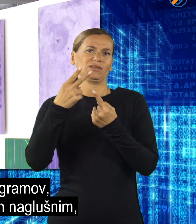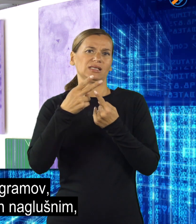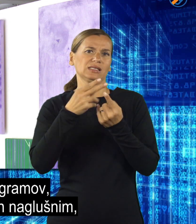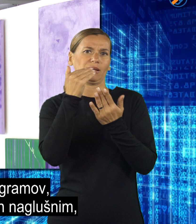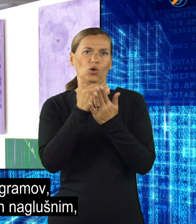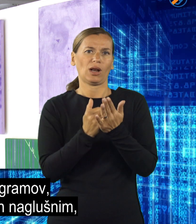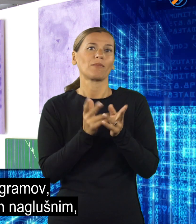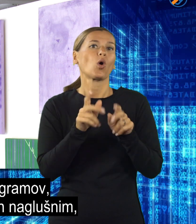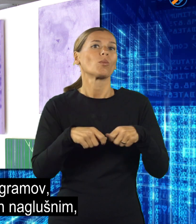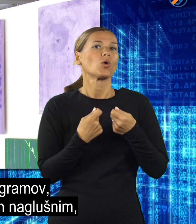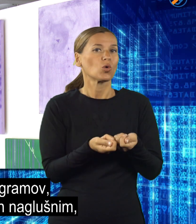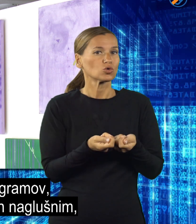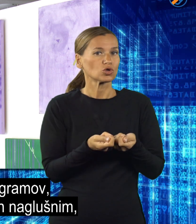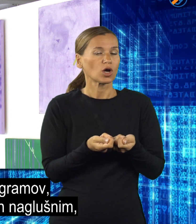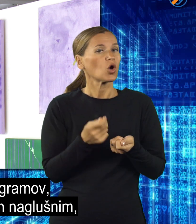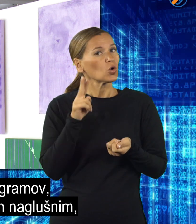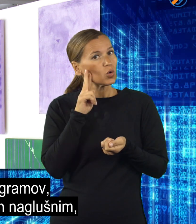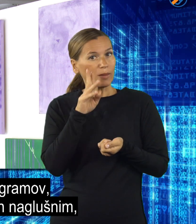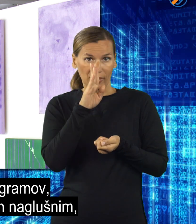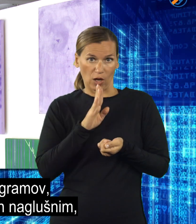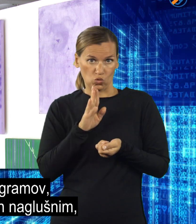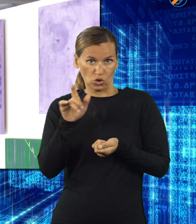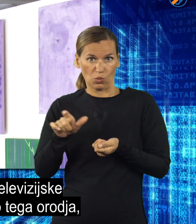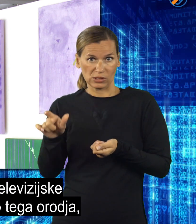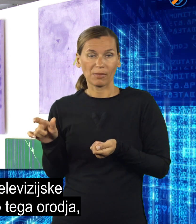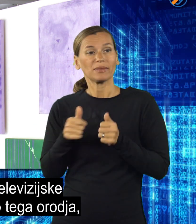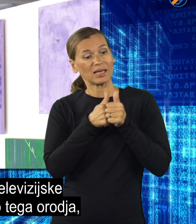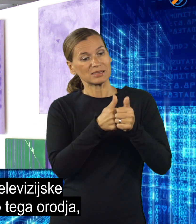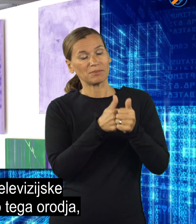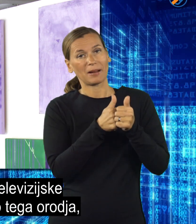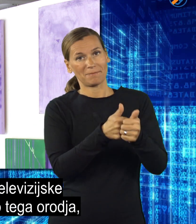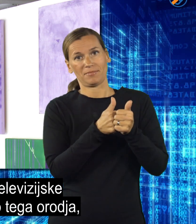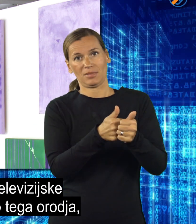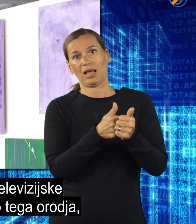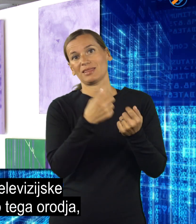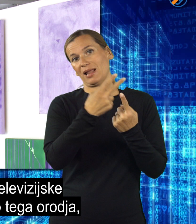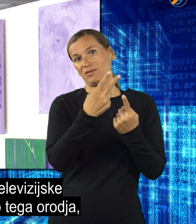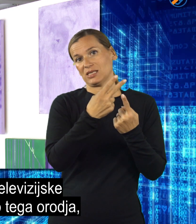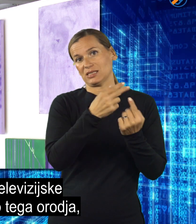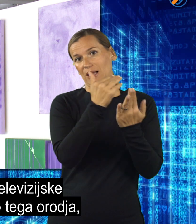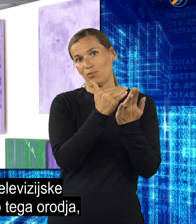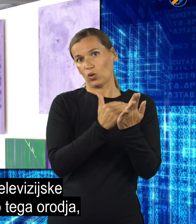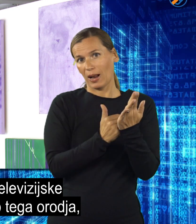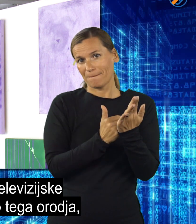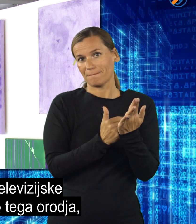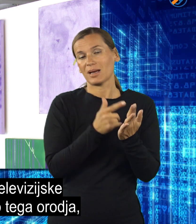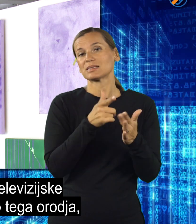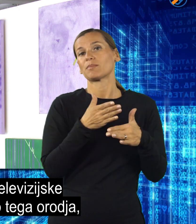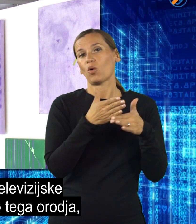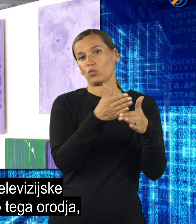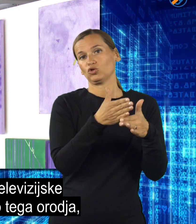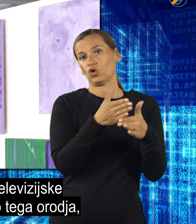programov, omogočajo gluhim in naglušnim, da spremljajo te televizijske programe s